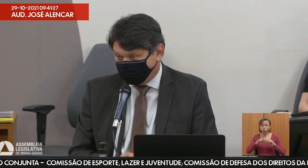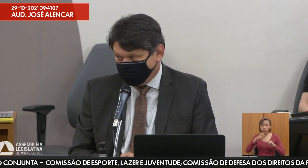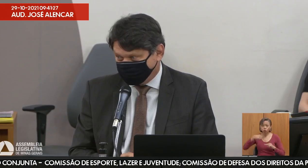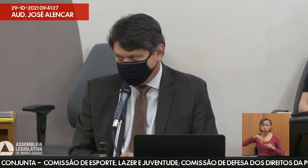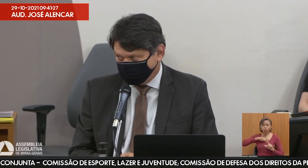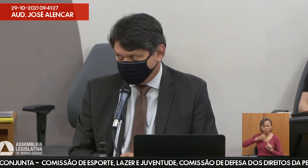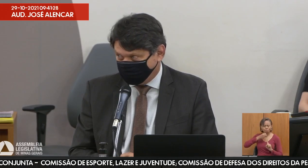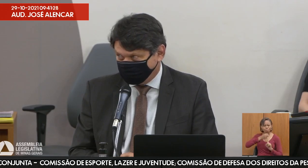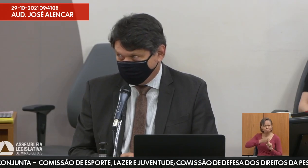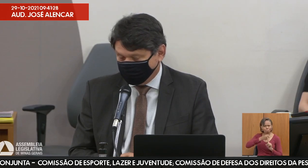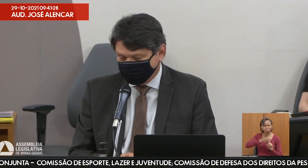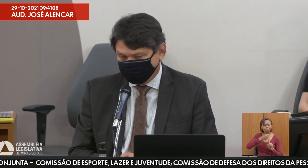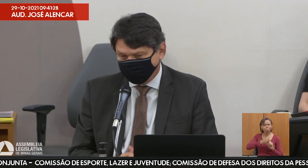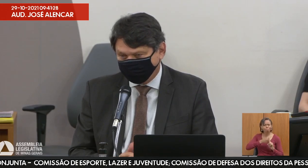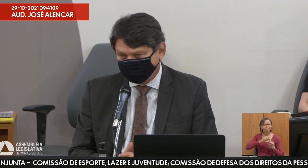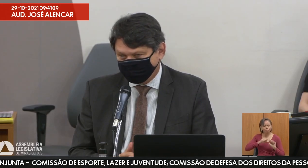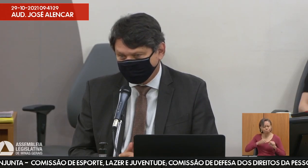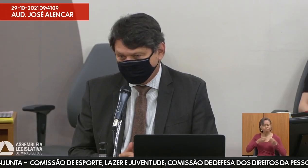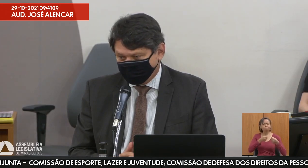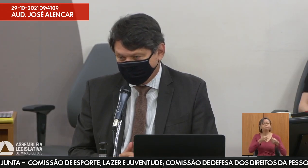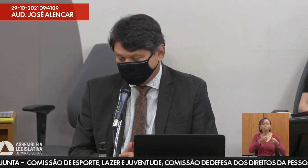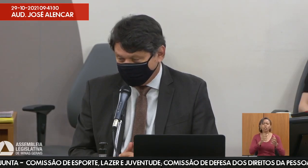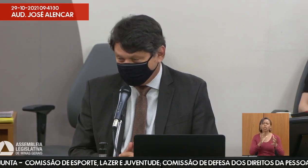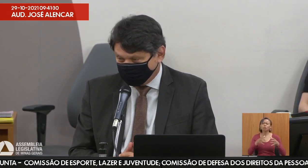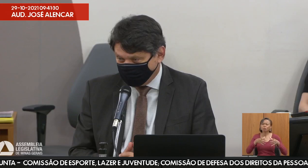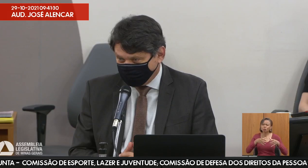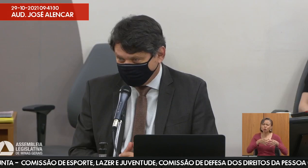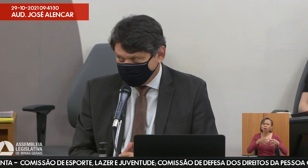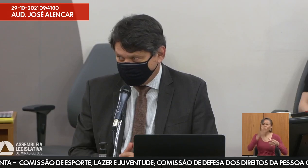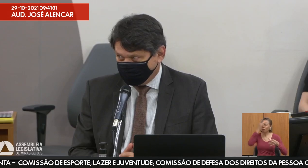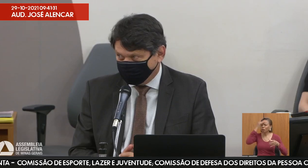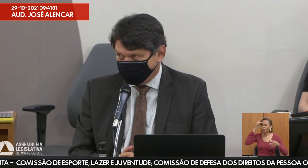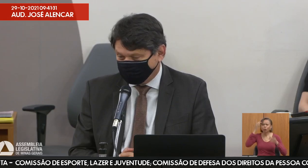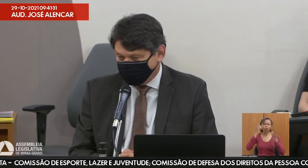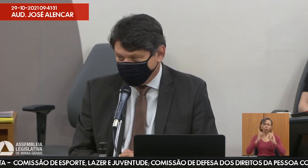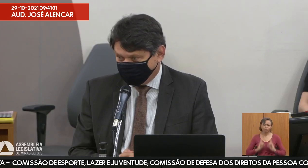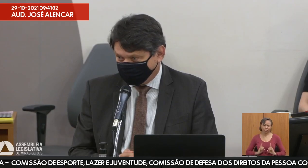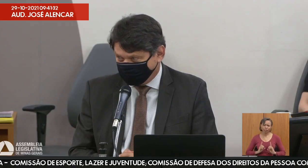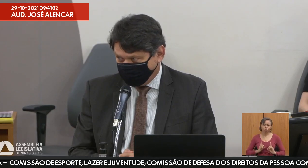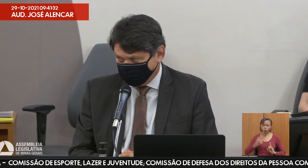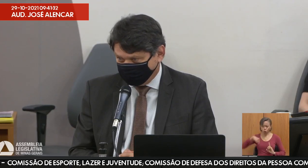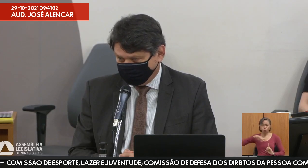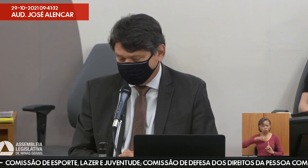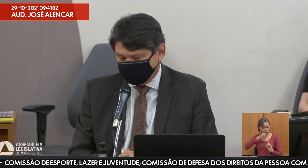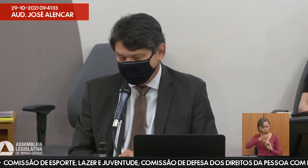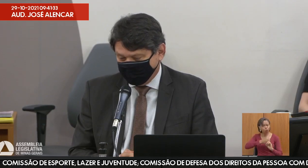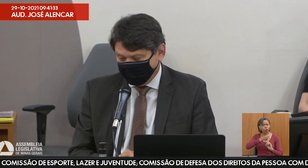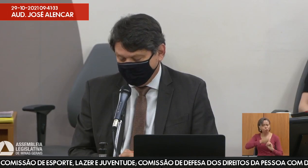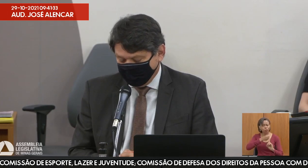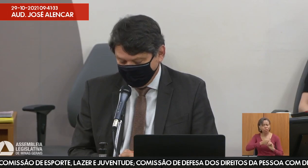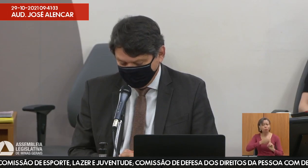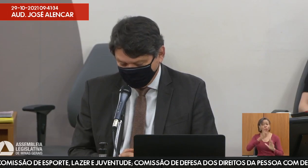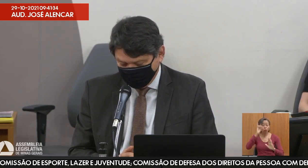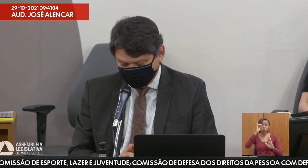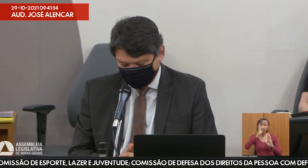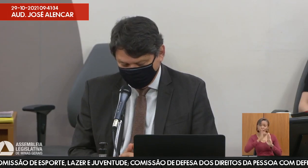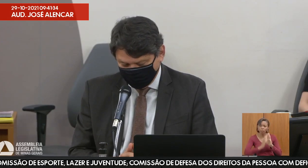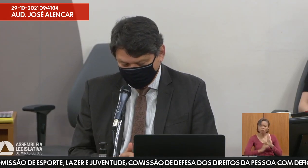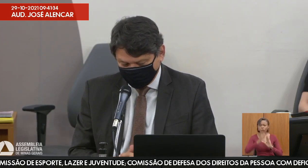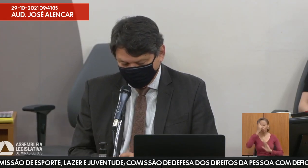defesa dessas pessoas. Lutamos muito, Priscila, pelos direitos delas. E o que você disse aqui